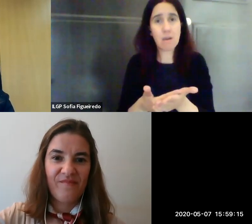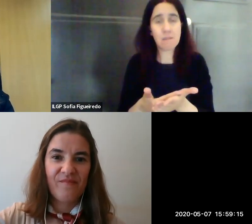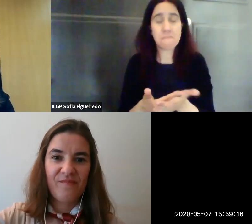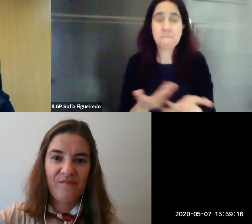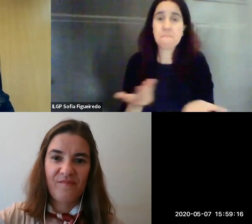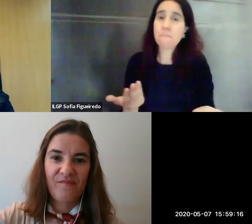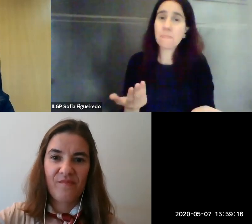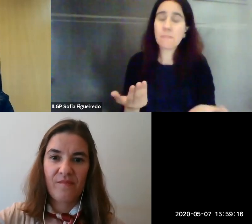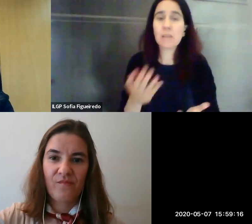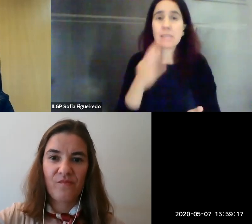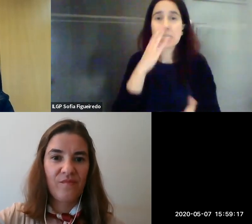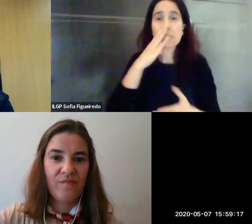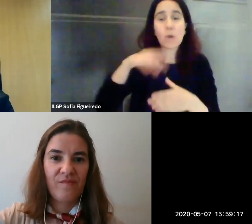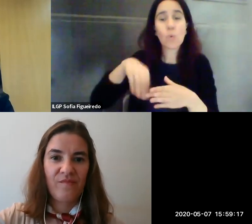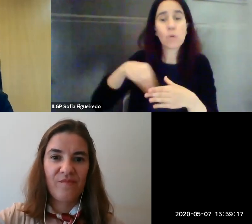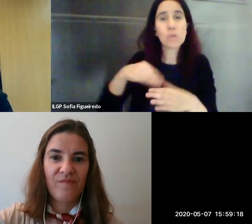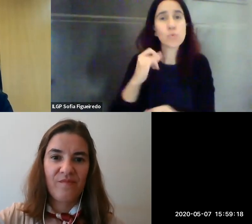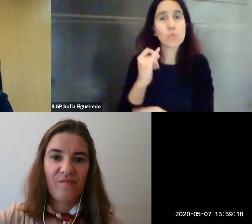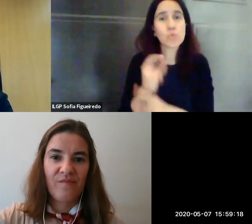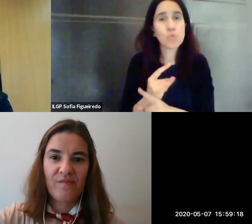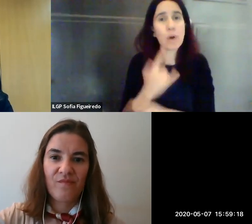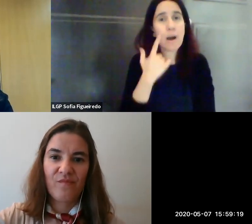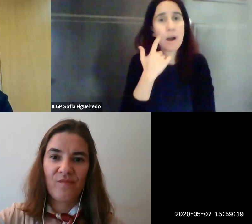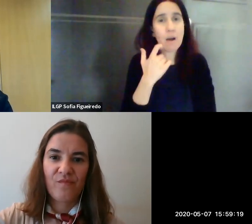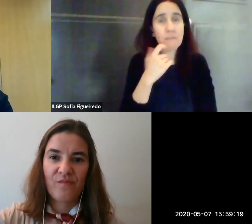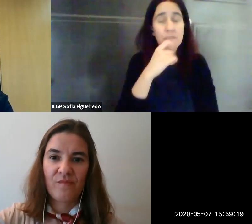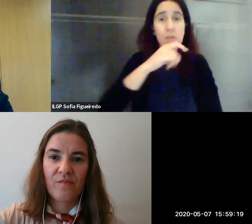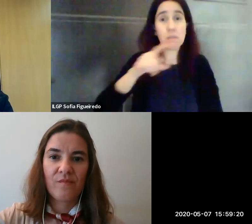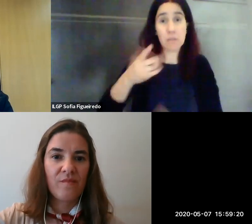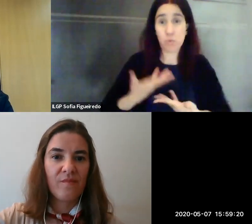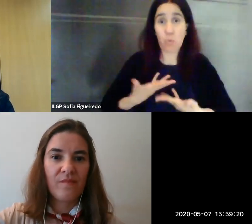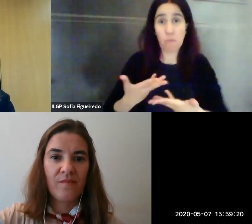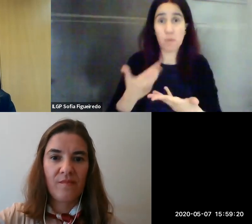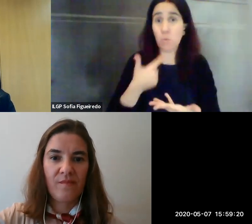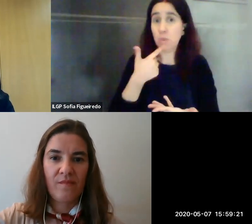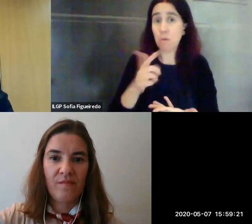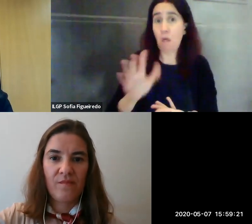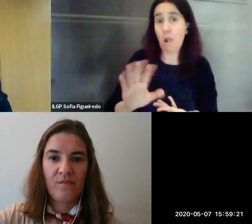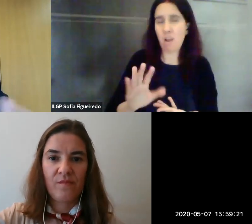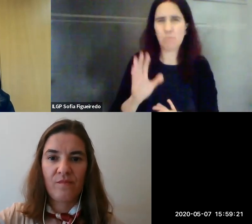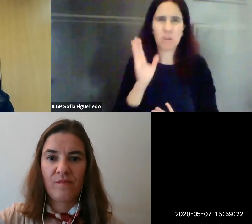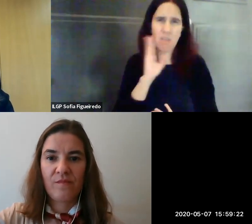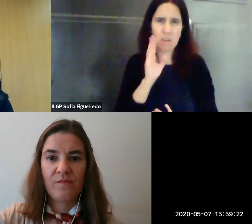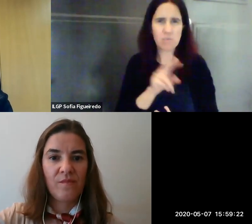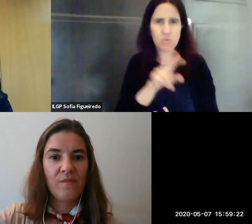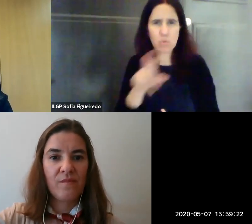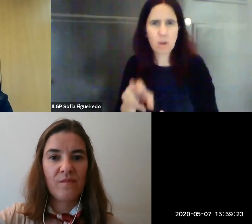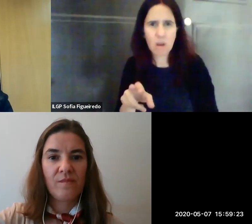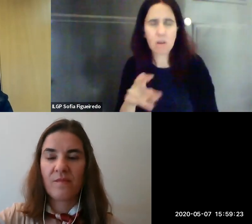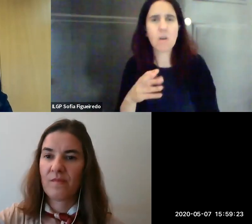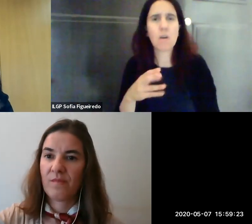calhar noutro contexto talvez tivesse declinado o convite na medida em que tinha que me deslocar e porque tinha de outra